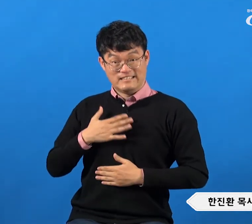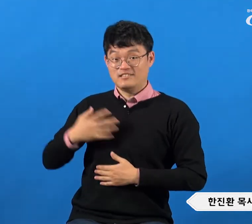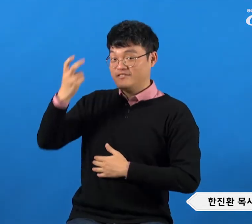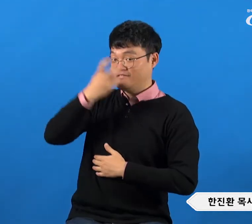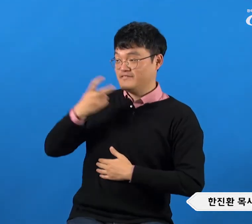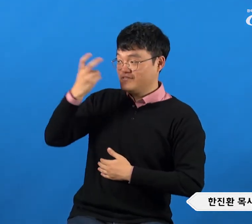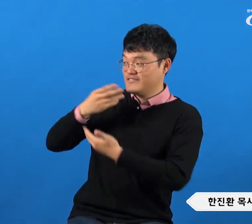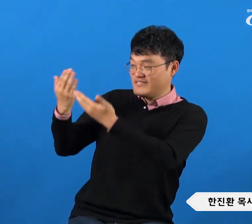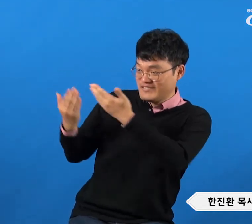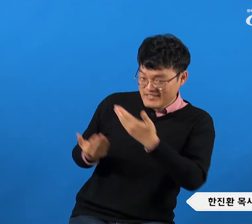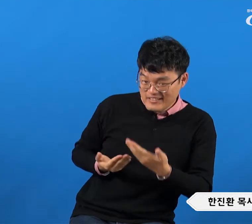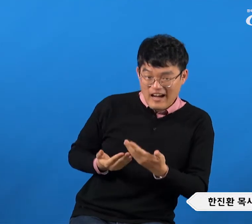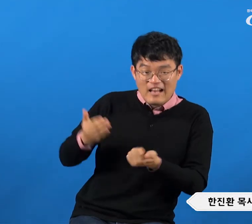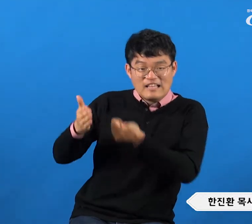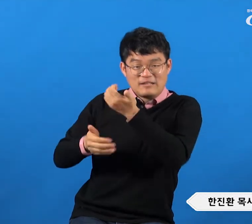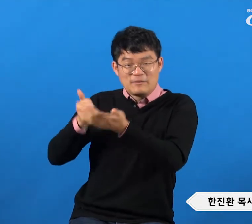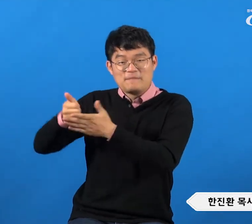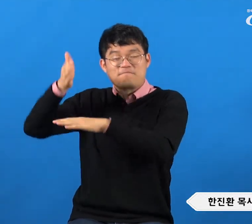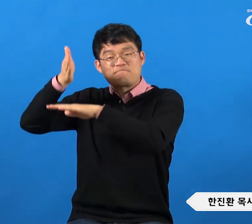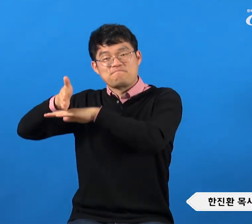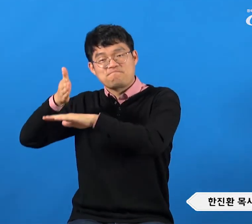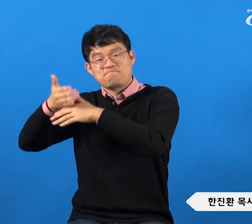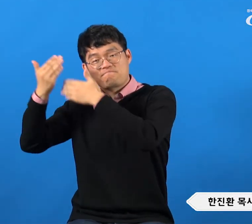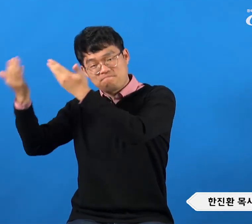주시는 하나님께 감사해야죠.